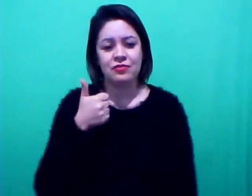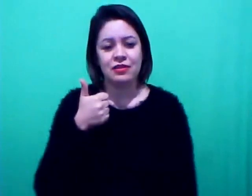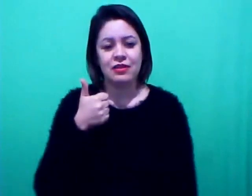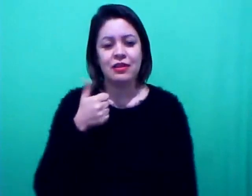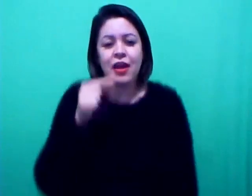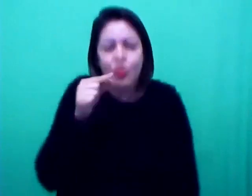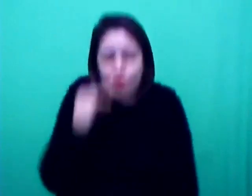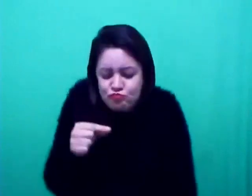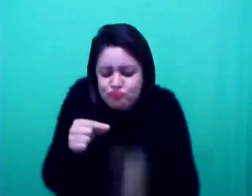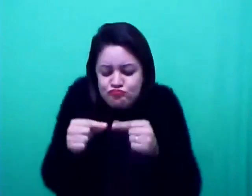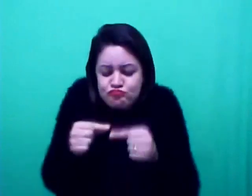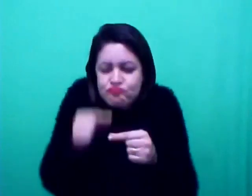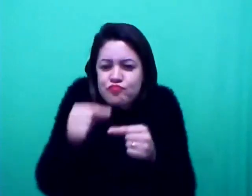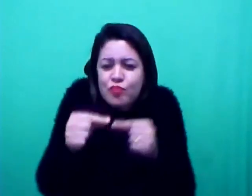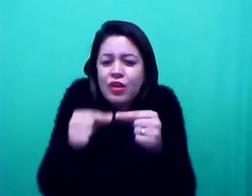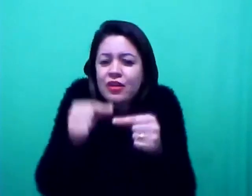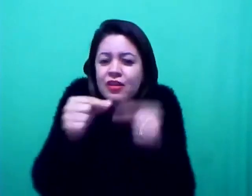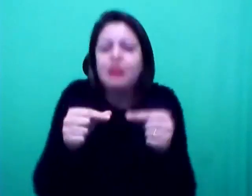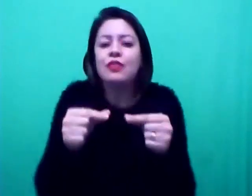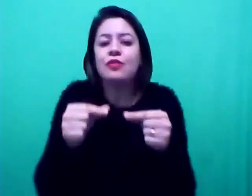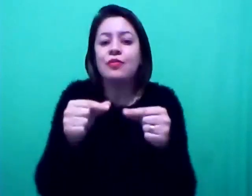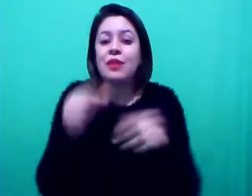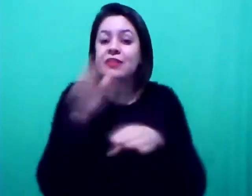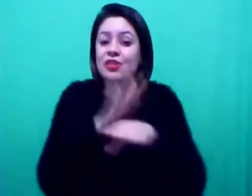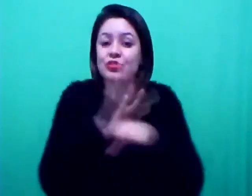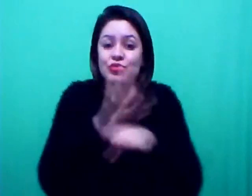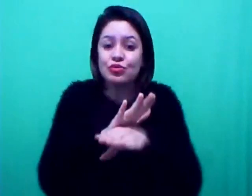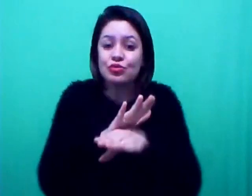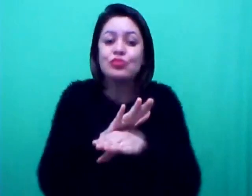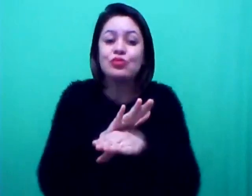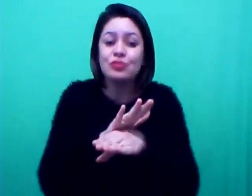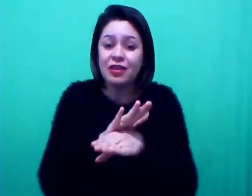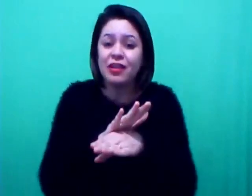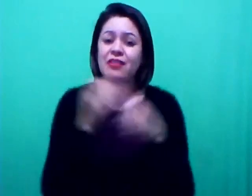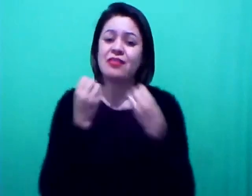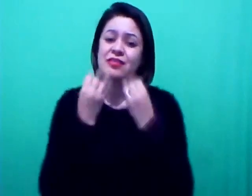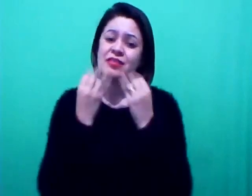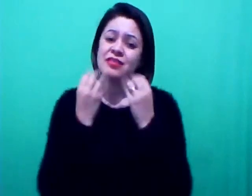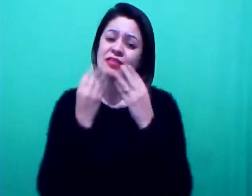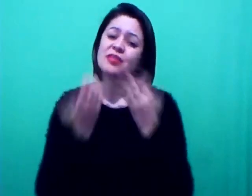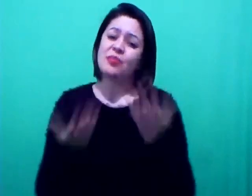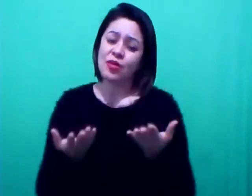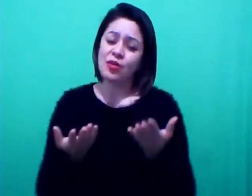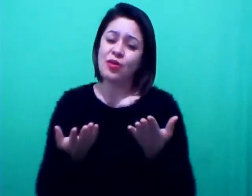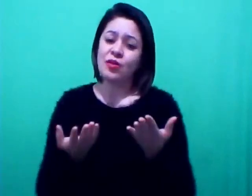e ela conseguiu duas tutoras. Então, é a passos pequenos que nós vamos dando, e isso é muito